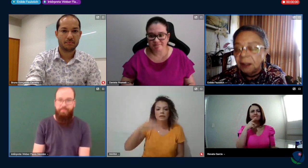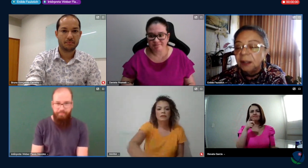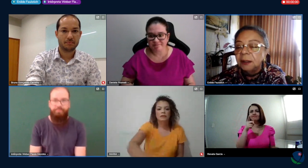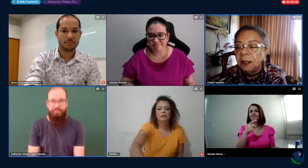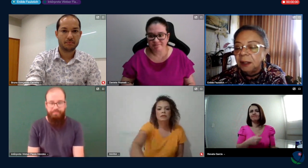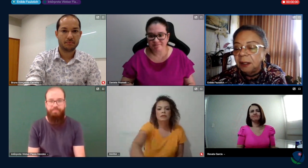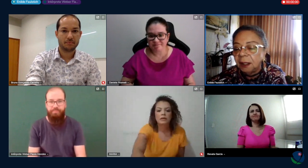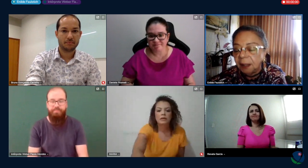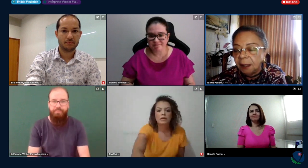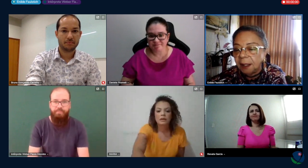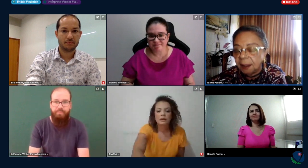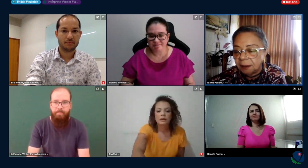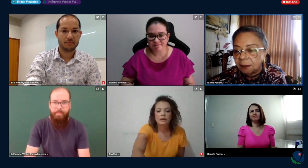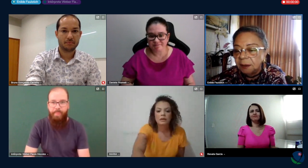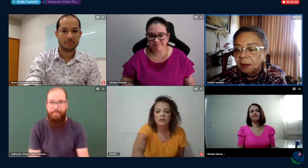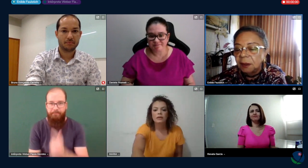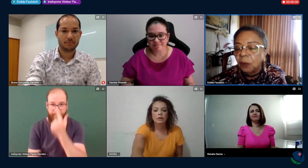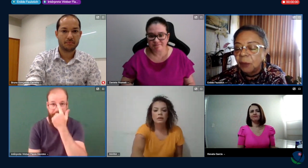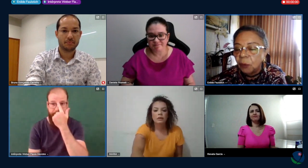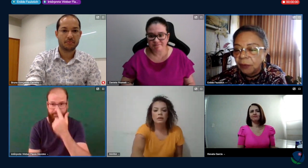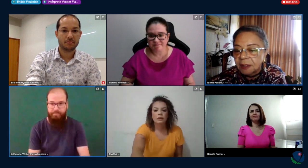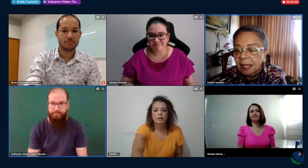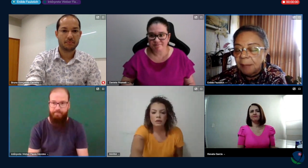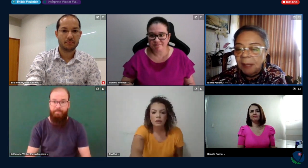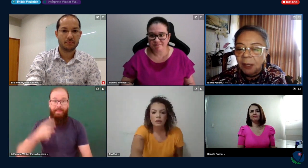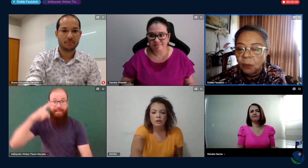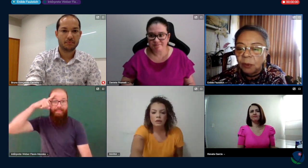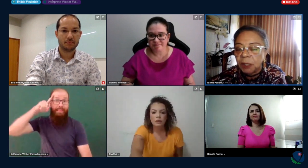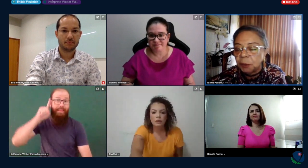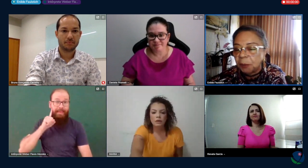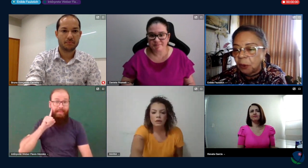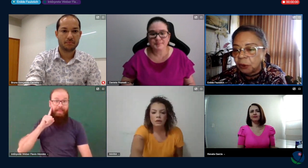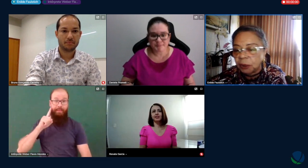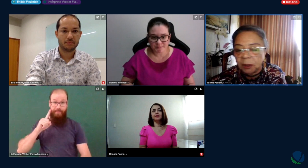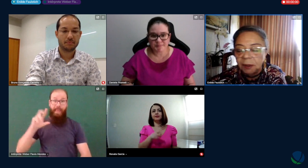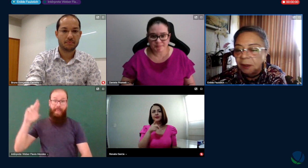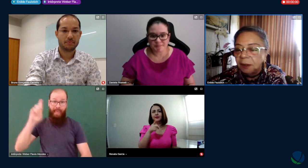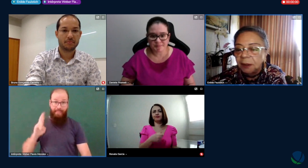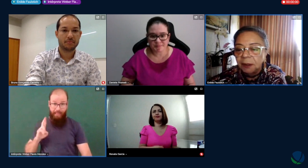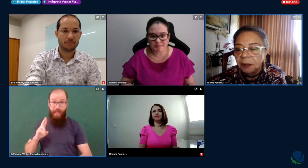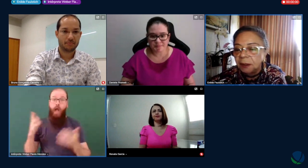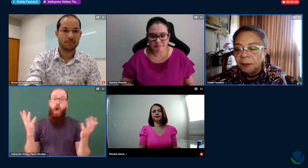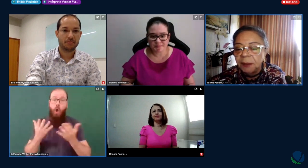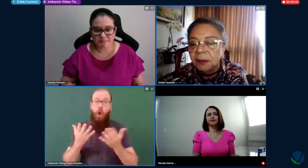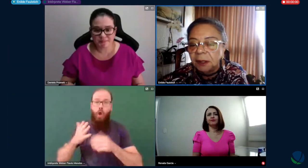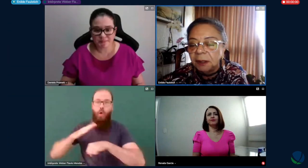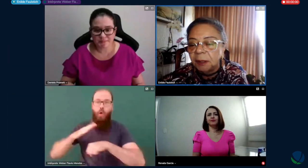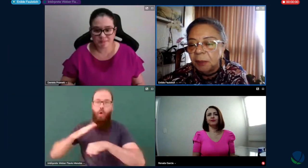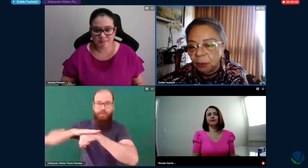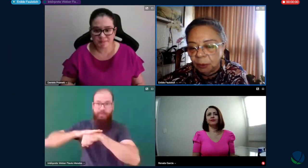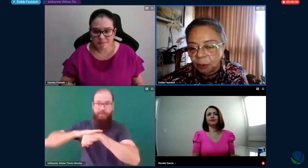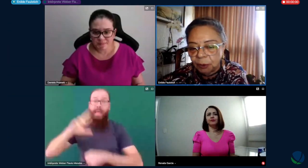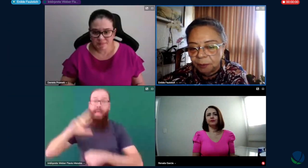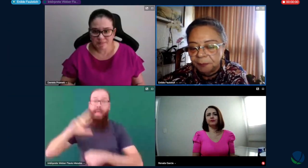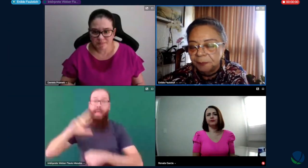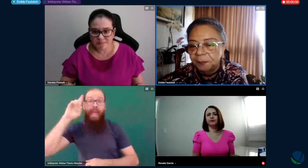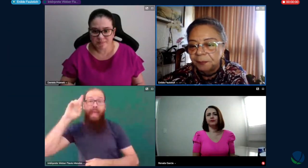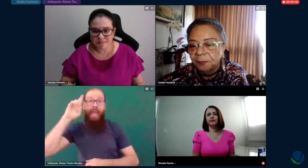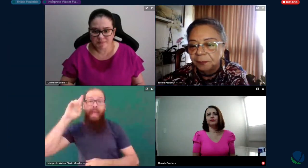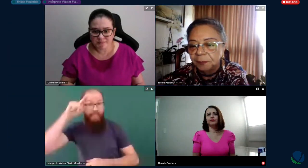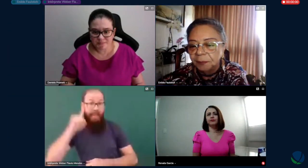Perfeito. Daniela e Renata. Então vamos conversar, é pergunta e resposta, em 30